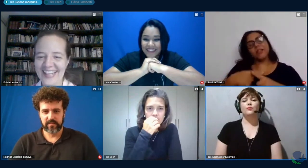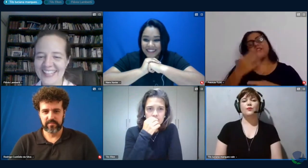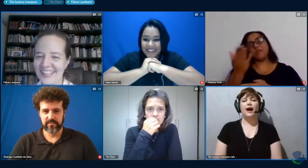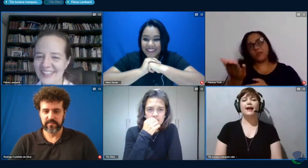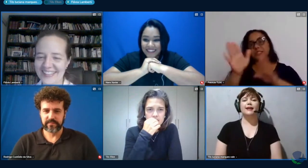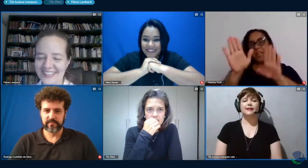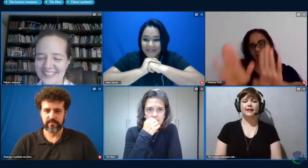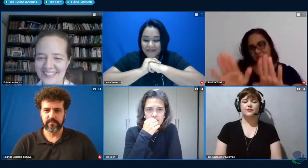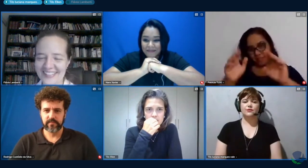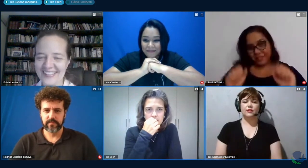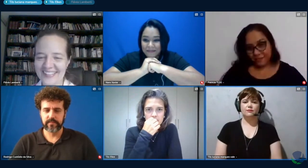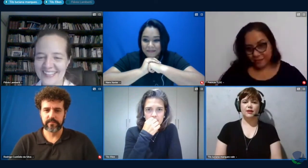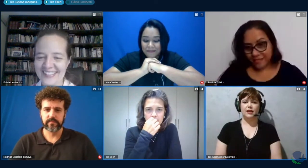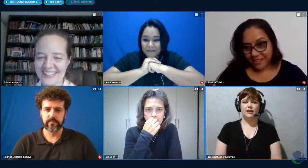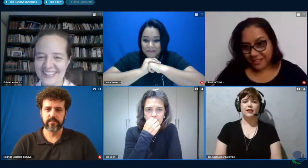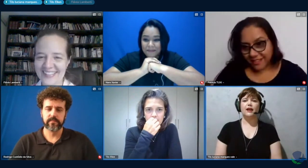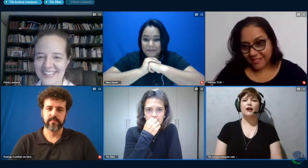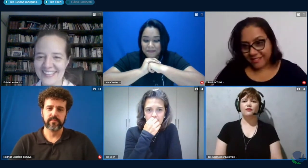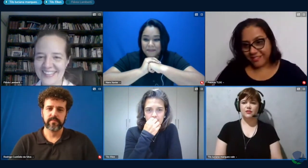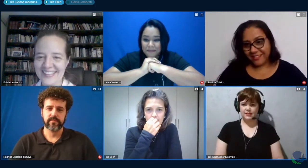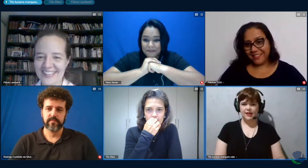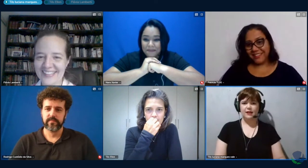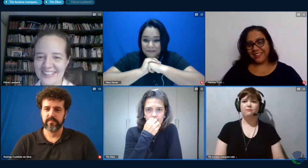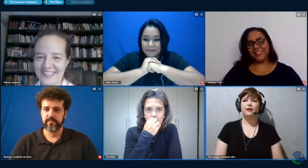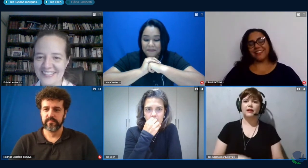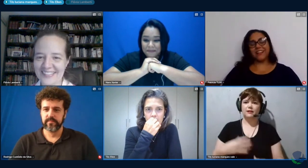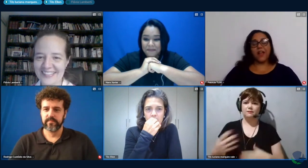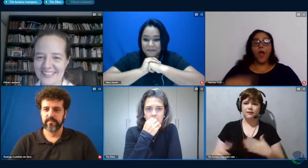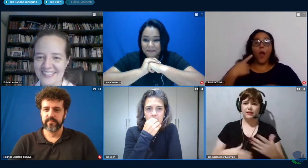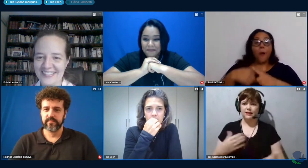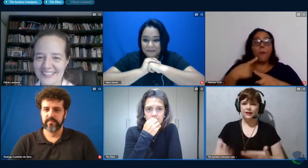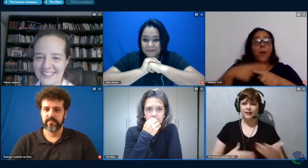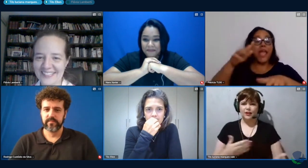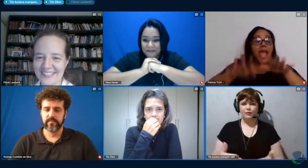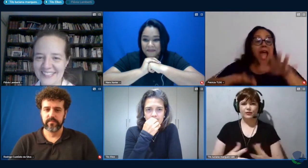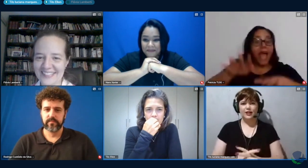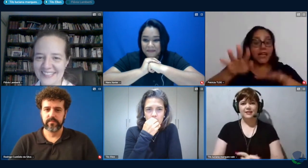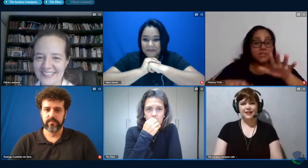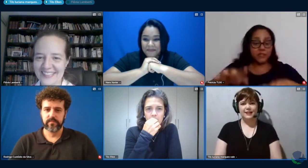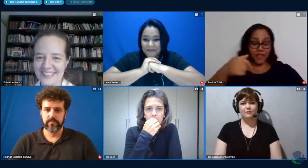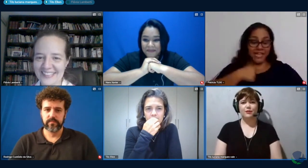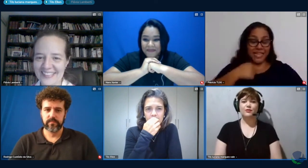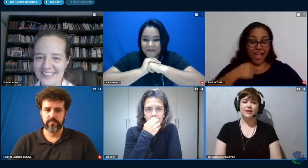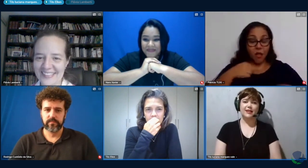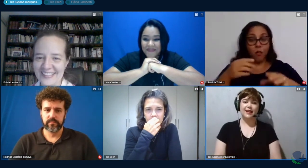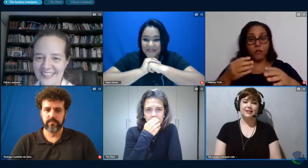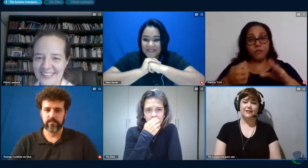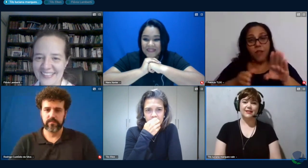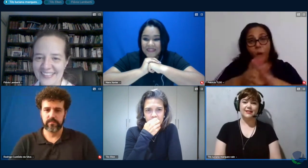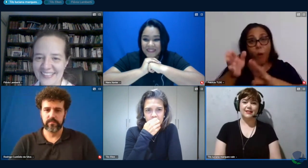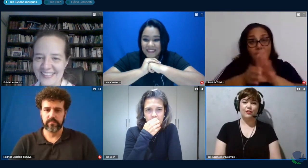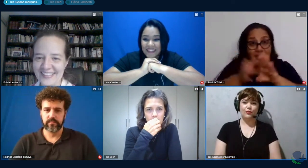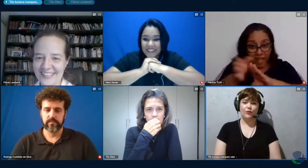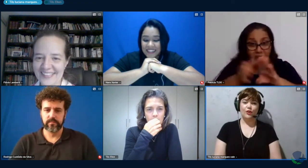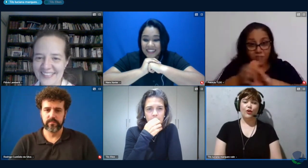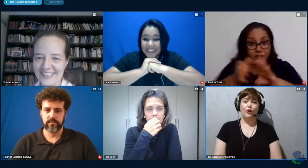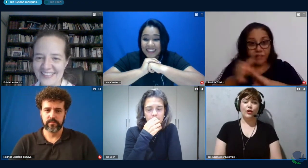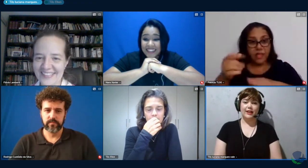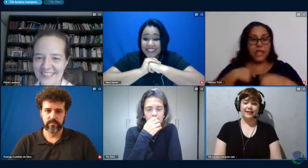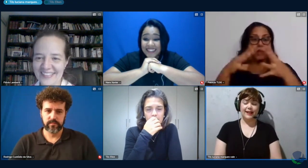Então, agradeço também a você pela oportunidade de estar aqui, porque eu sei que às vezes